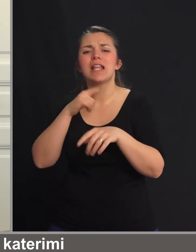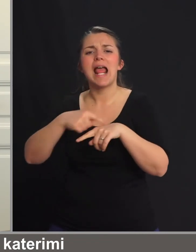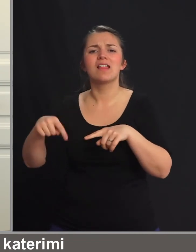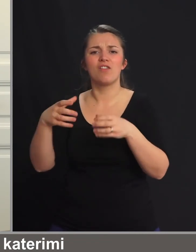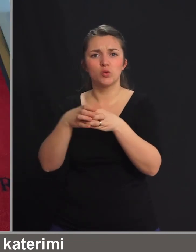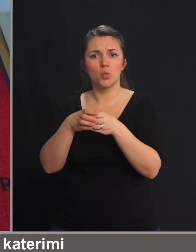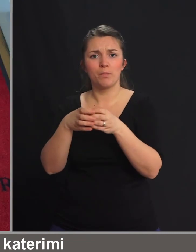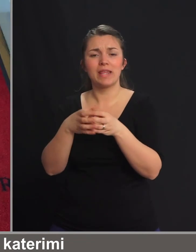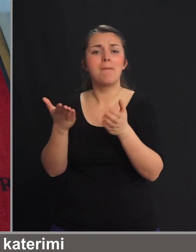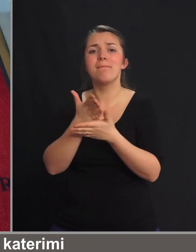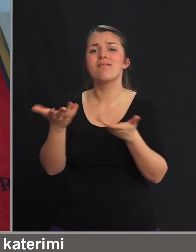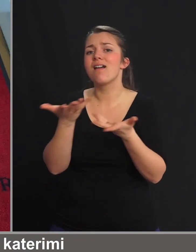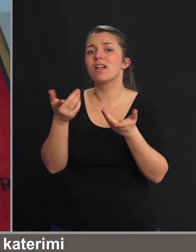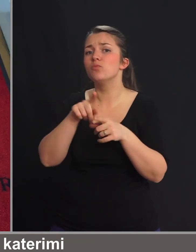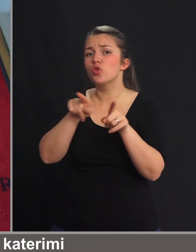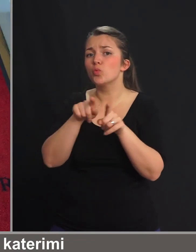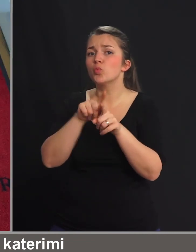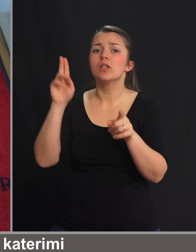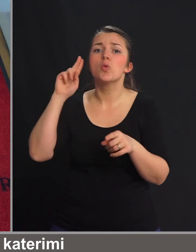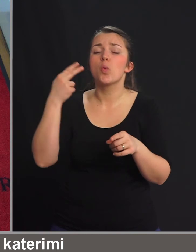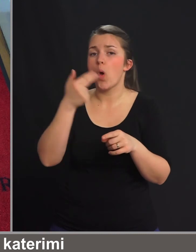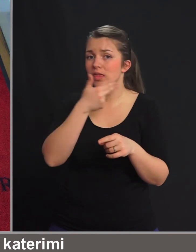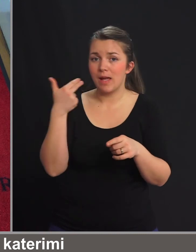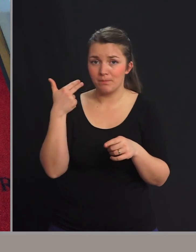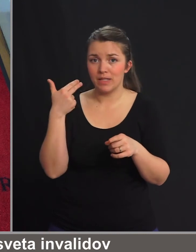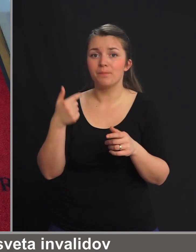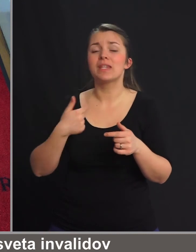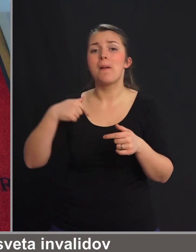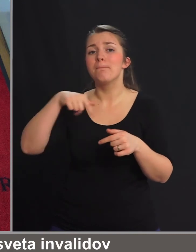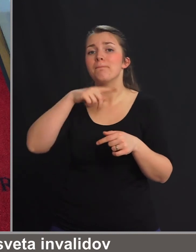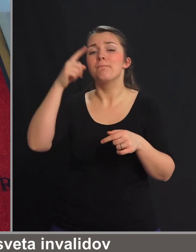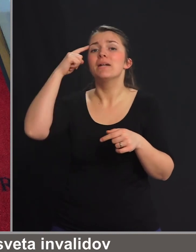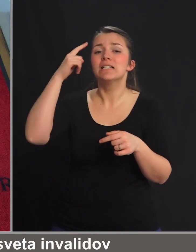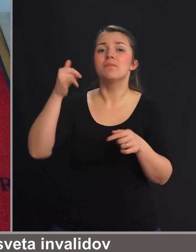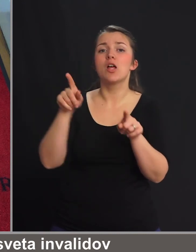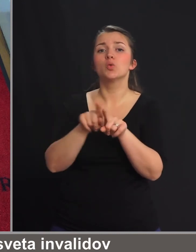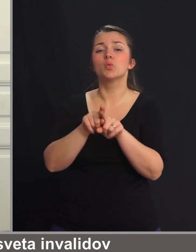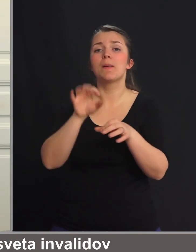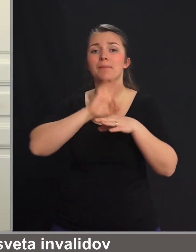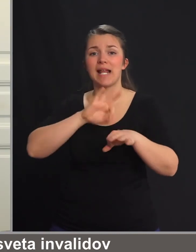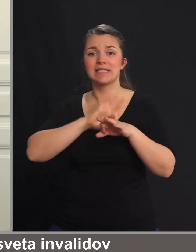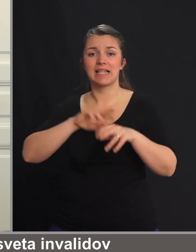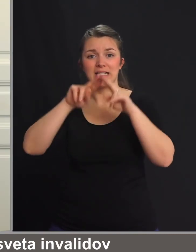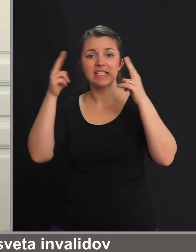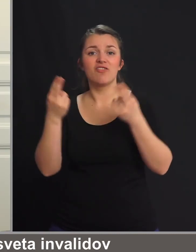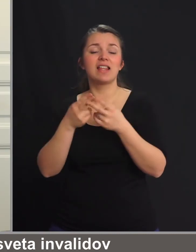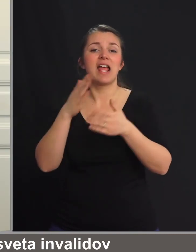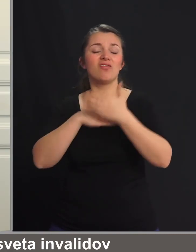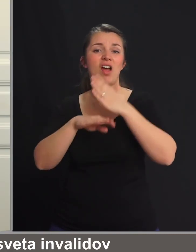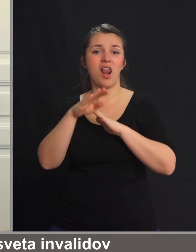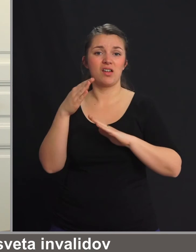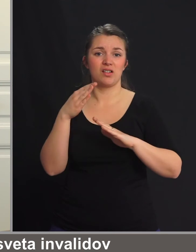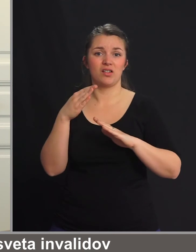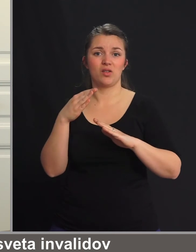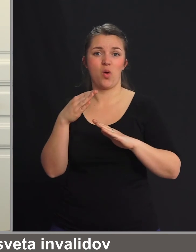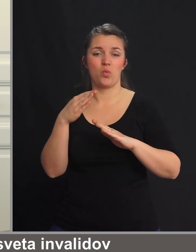ranljive skupine, med katerimi so tudi gluhonemi. Mislim, da je tudi predsednik sveta invalidov